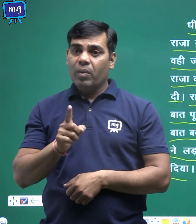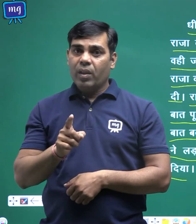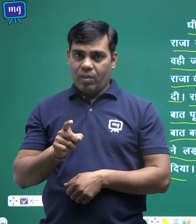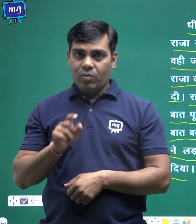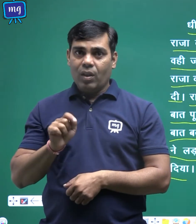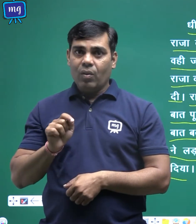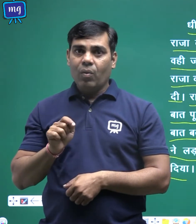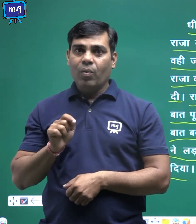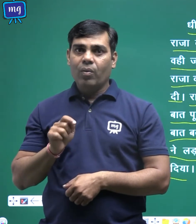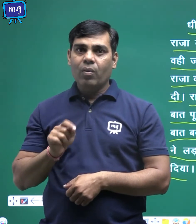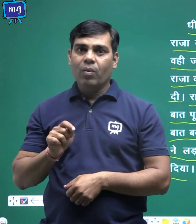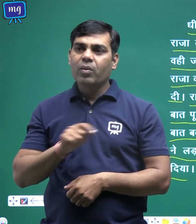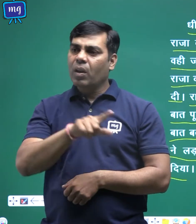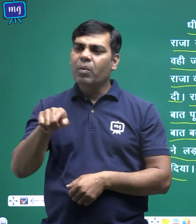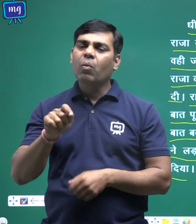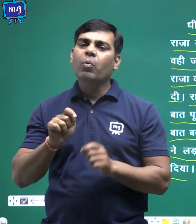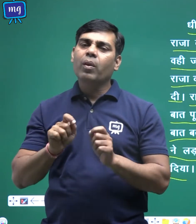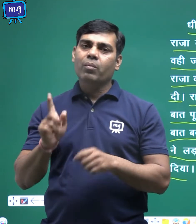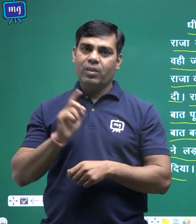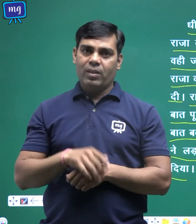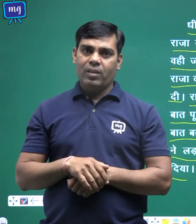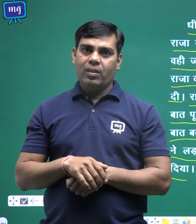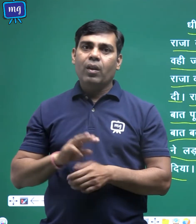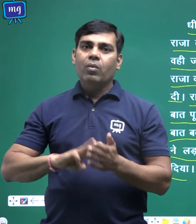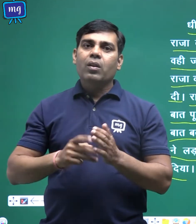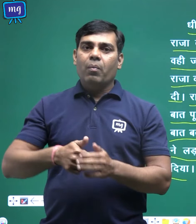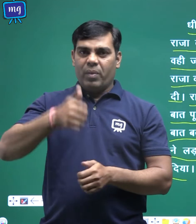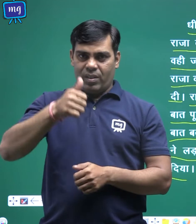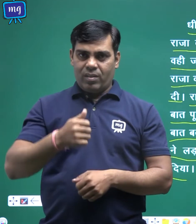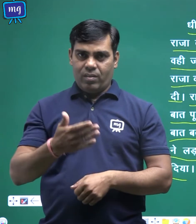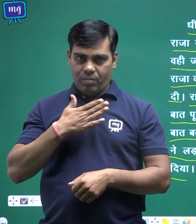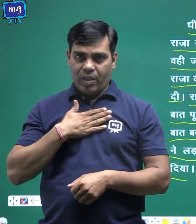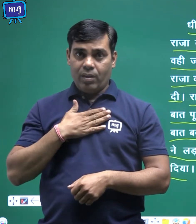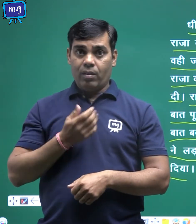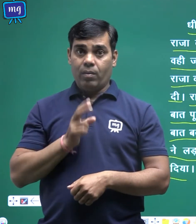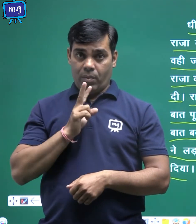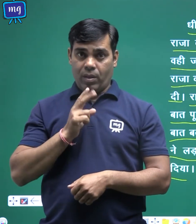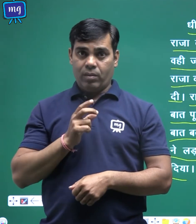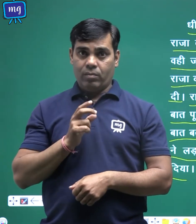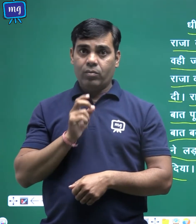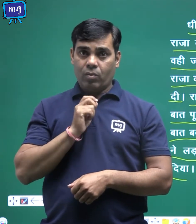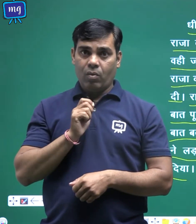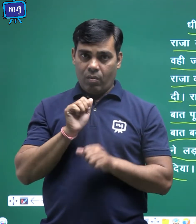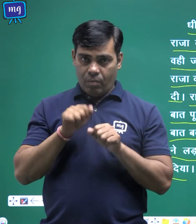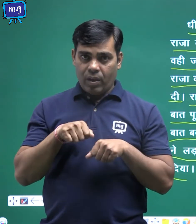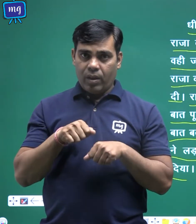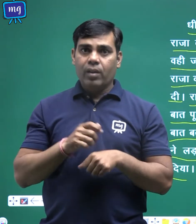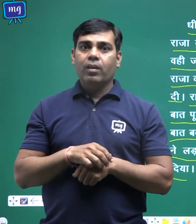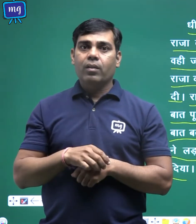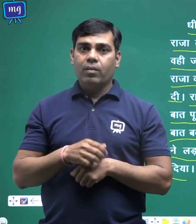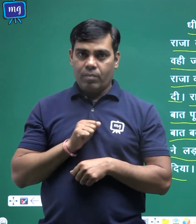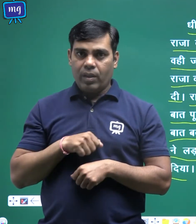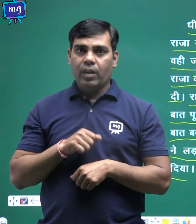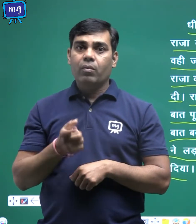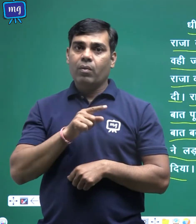नौकर या कर्मचारी या मंत्री मेरी बात नहीं माने या अवहेलना